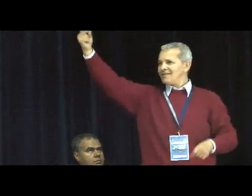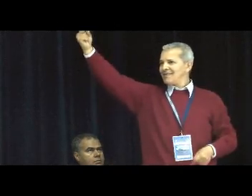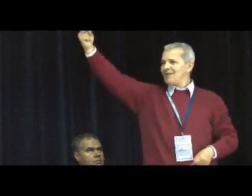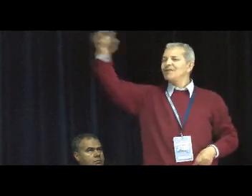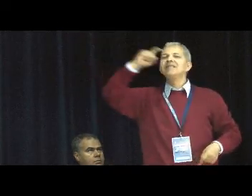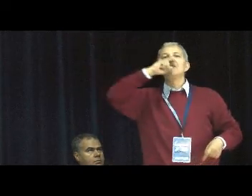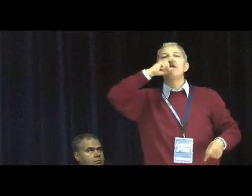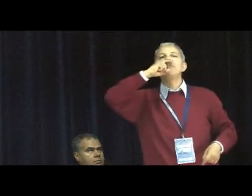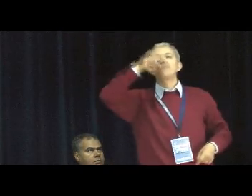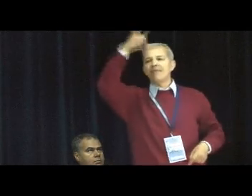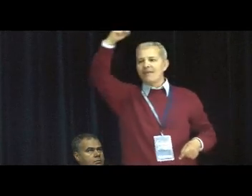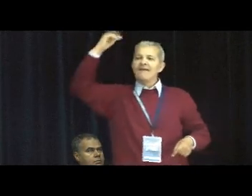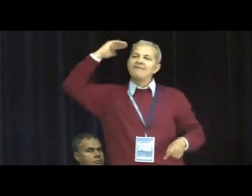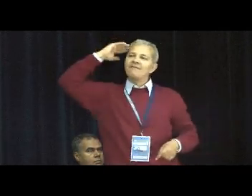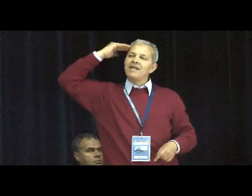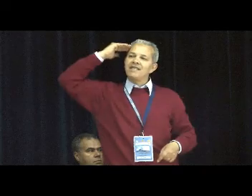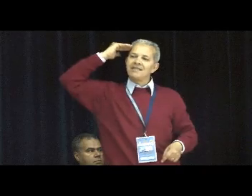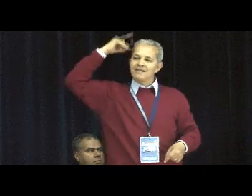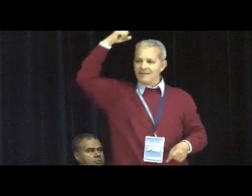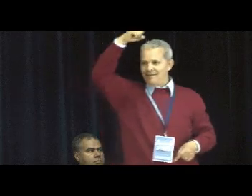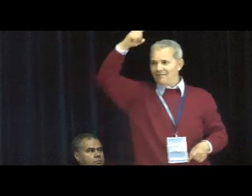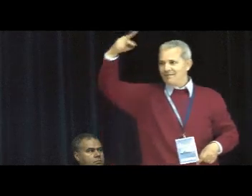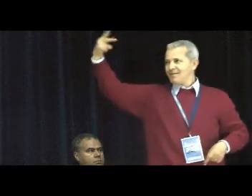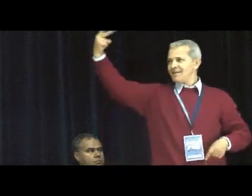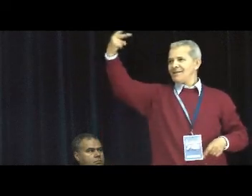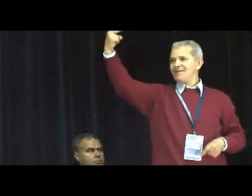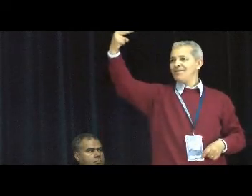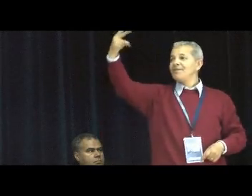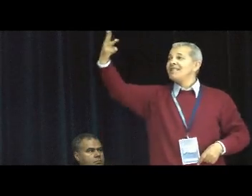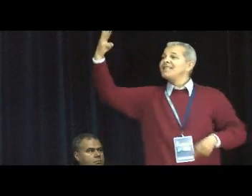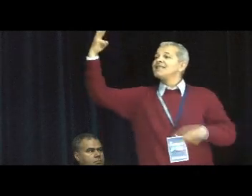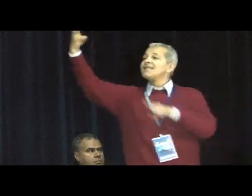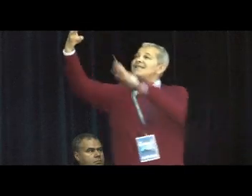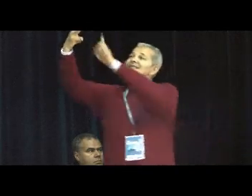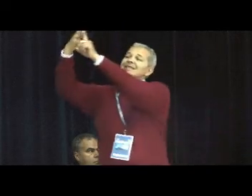هو الابن ديال الشخص الأصغر. تنحييو كذلك